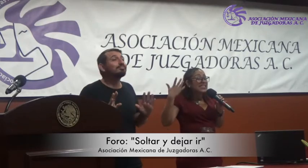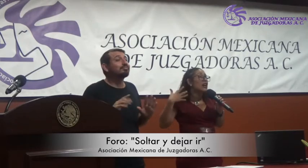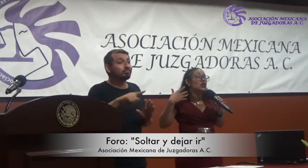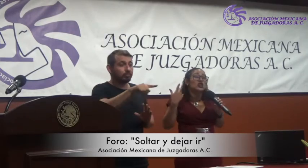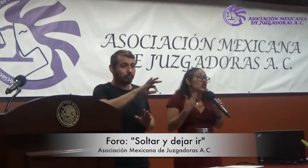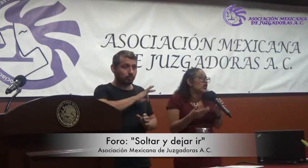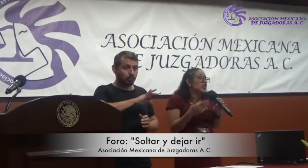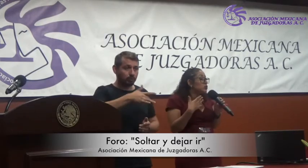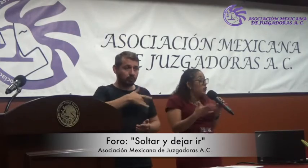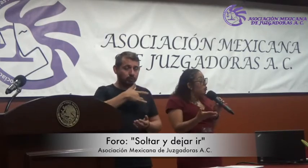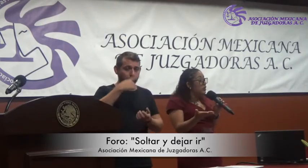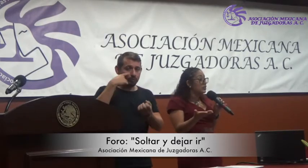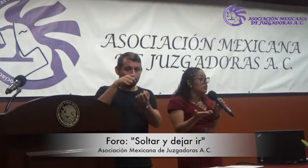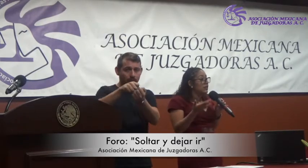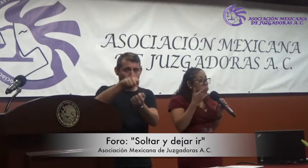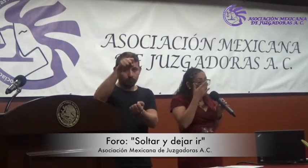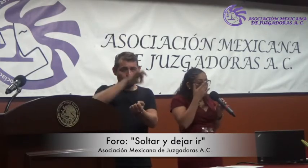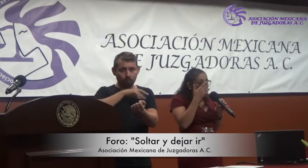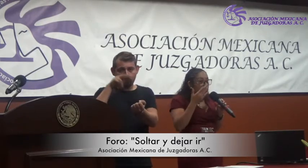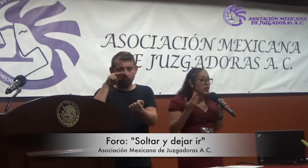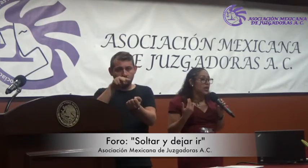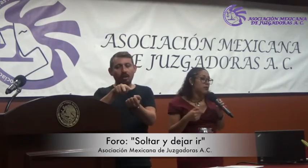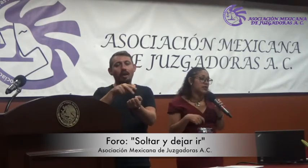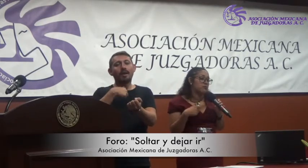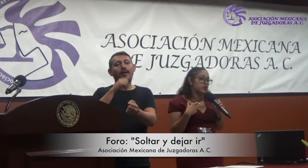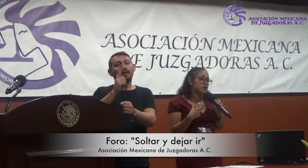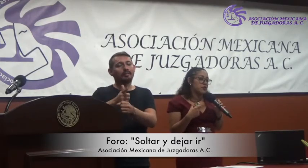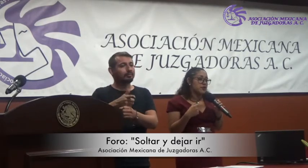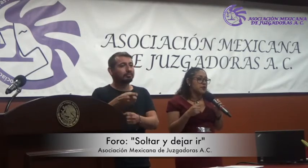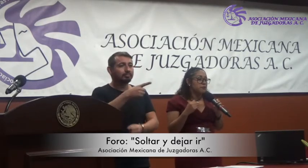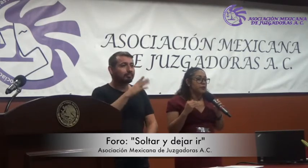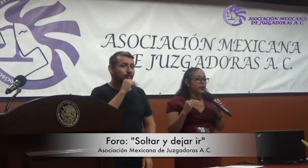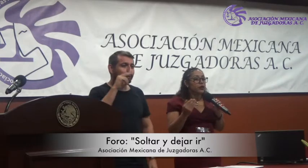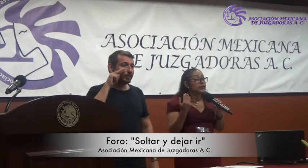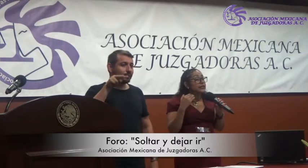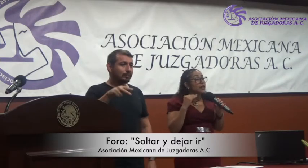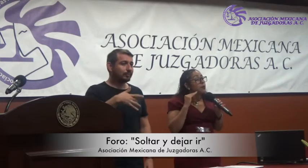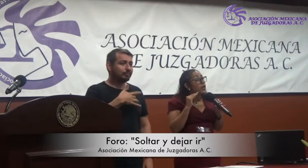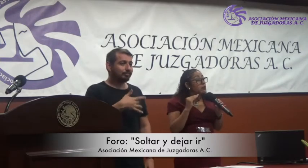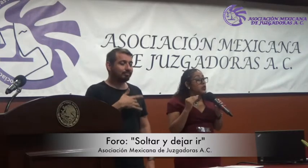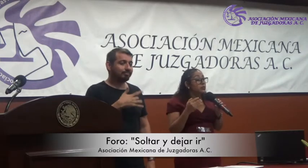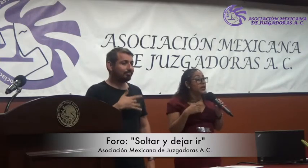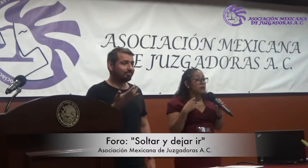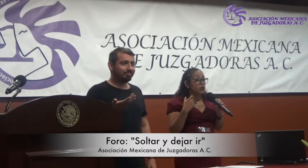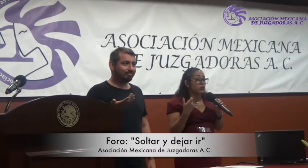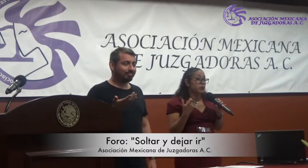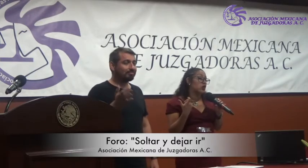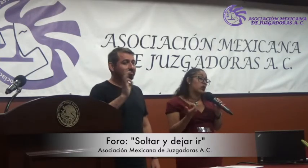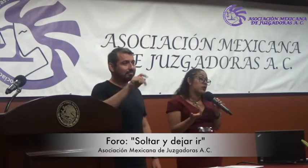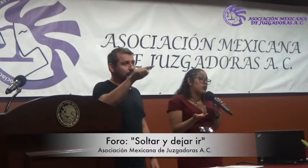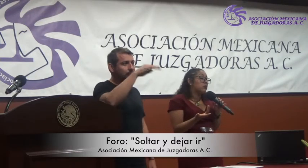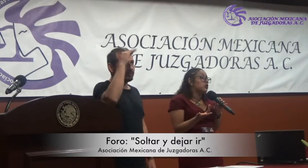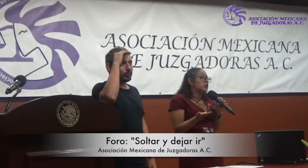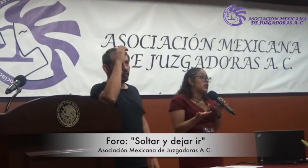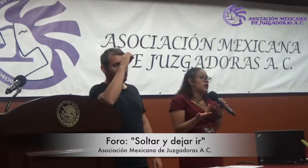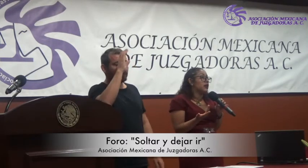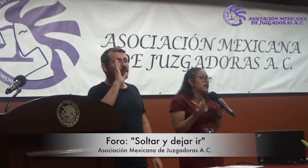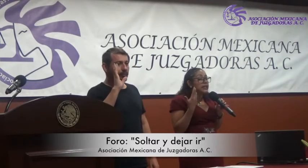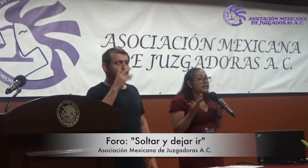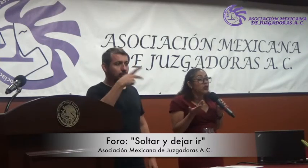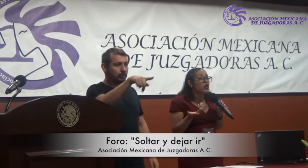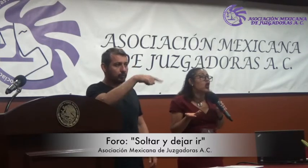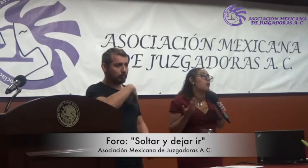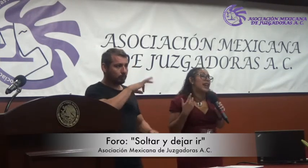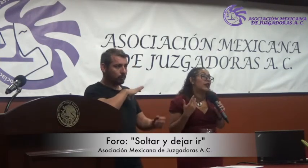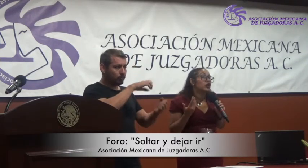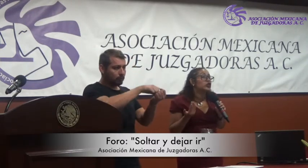sentimientos que están construidos por muchas otras cosas, no únicamente por cosas que podemos ver, por lo que podemos